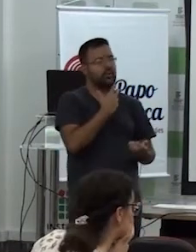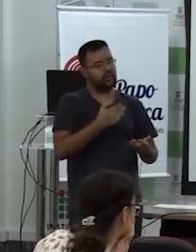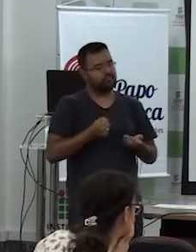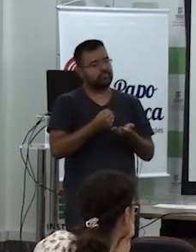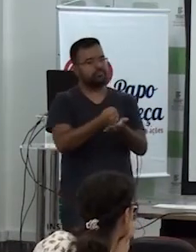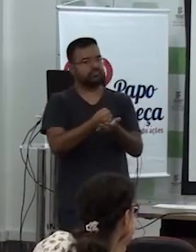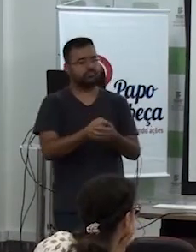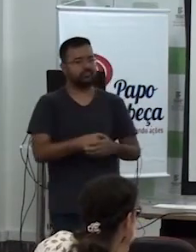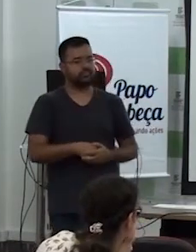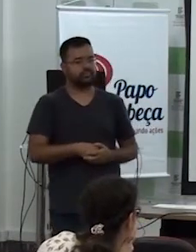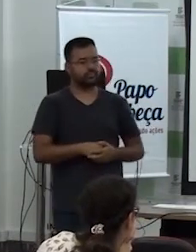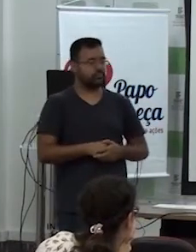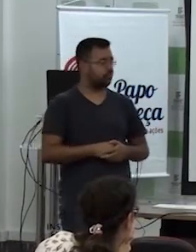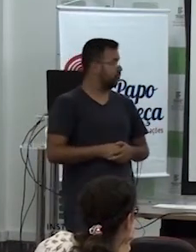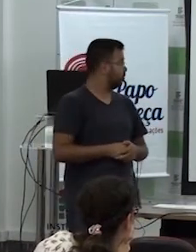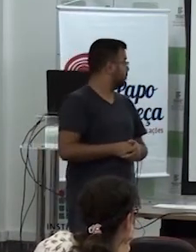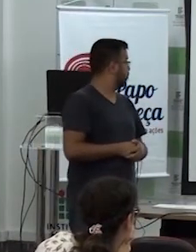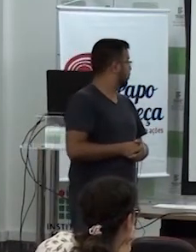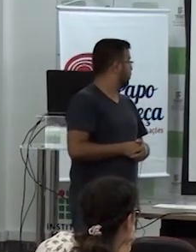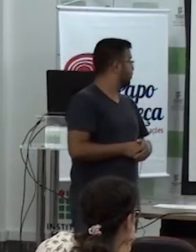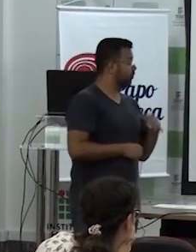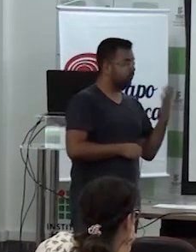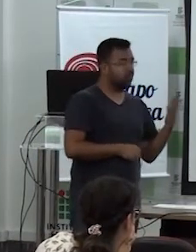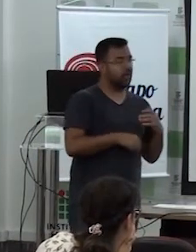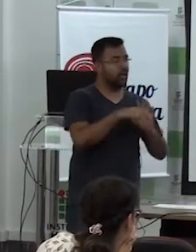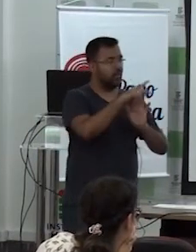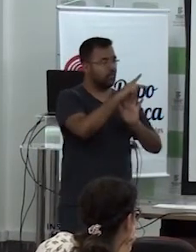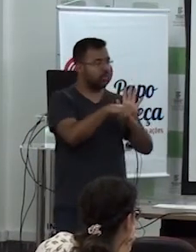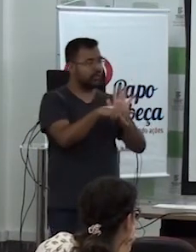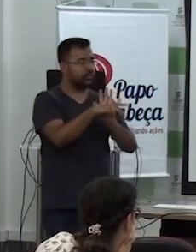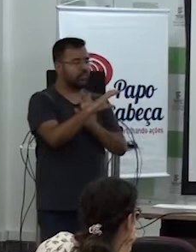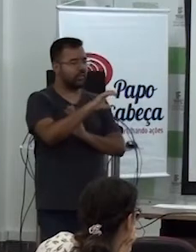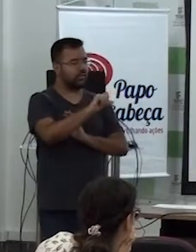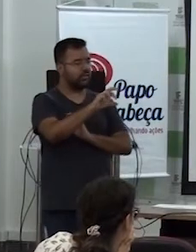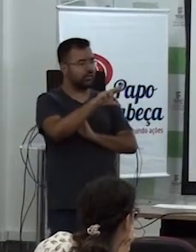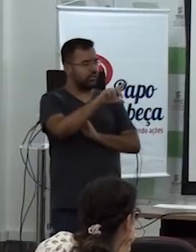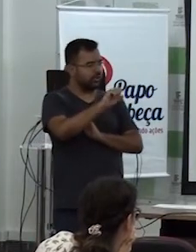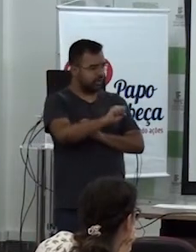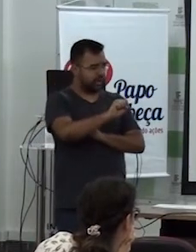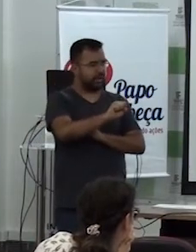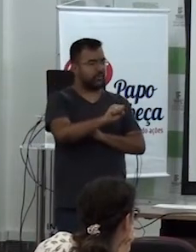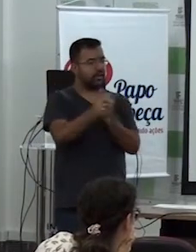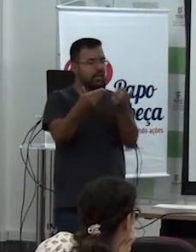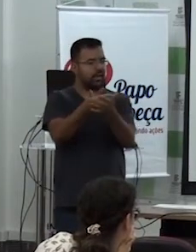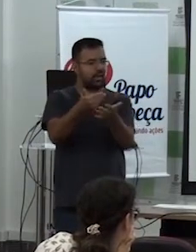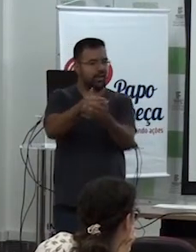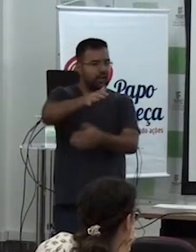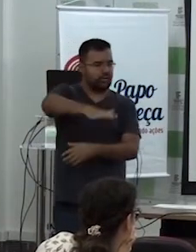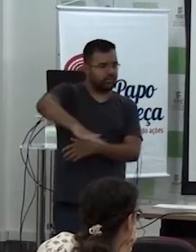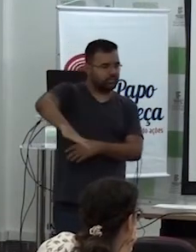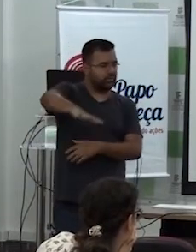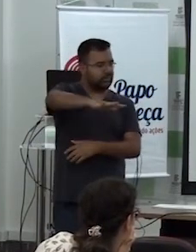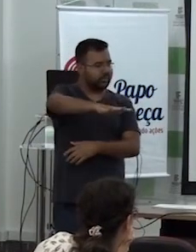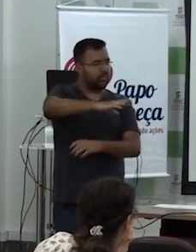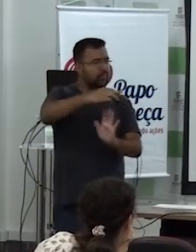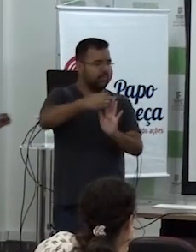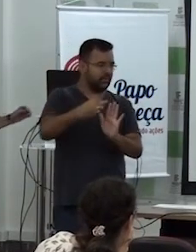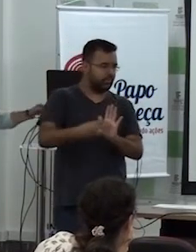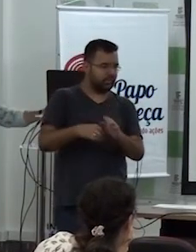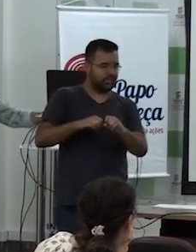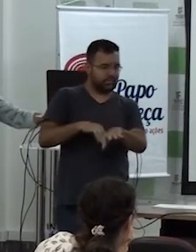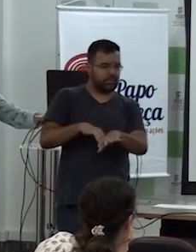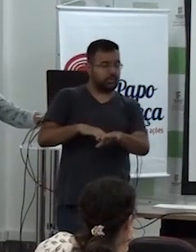Obrigada. Temos também o projeto do professor Carlos, aulas de campo, como metodologia de ensino, aprendendo ciências, estudando conhecimento e